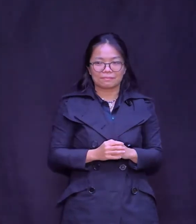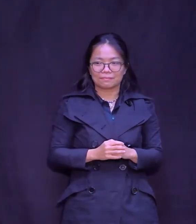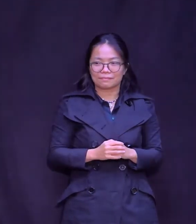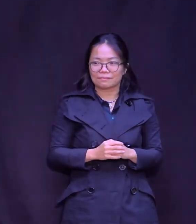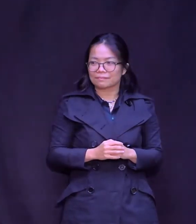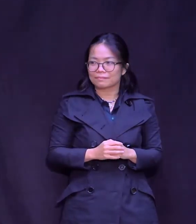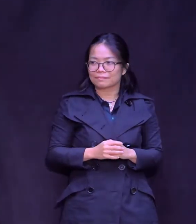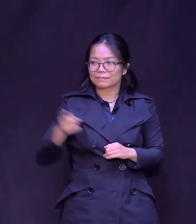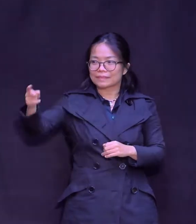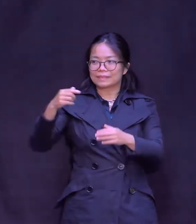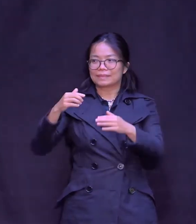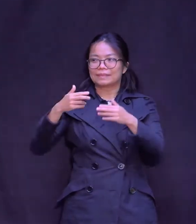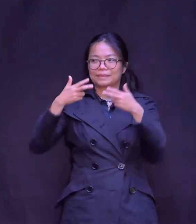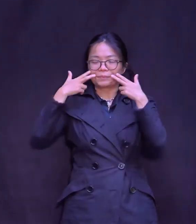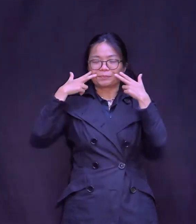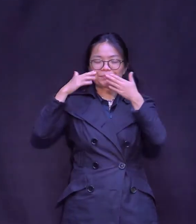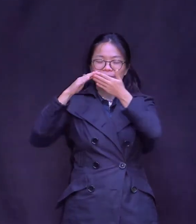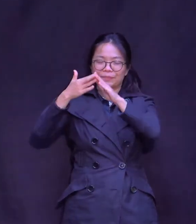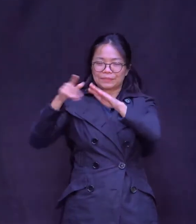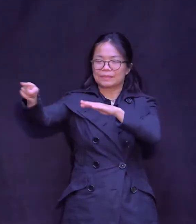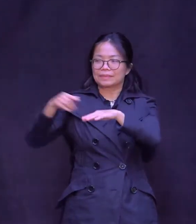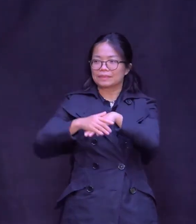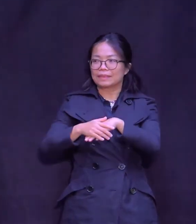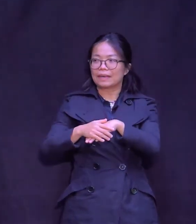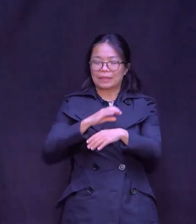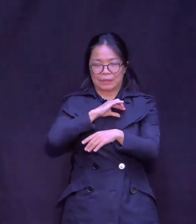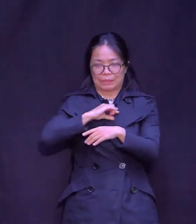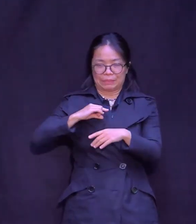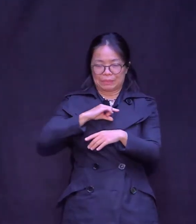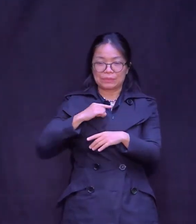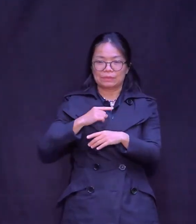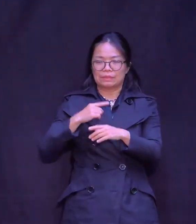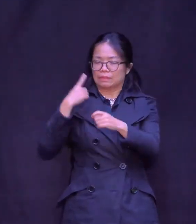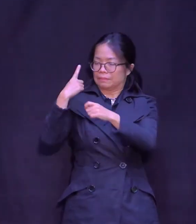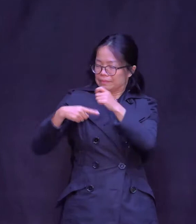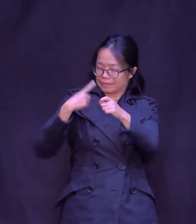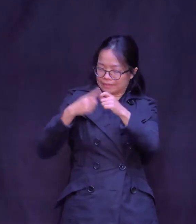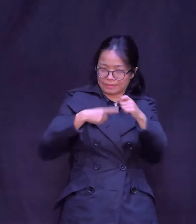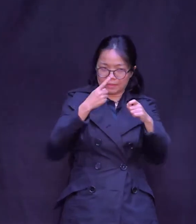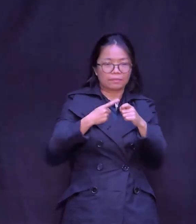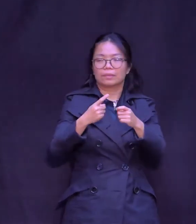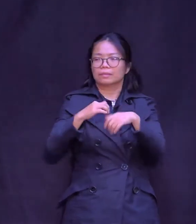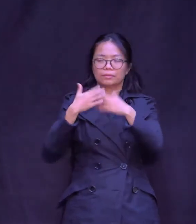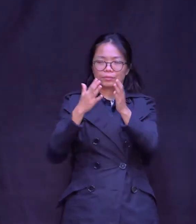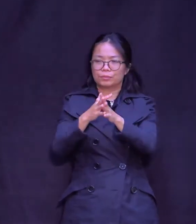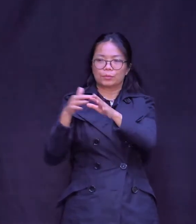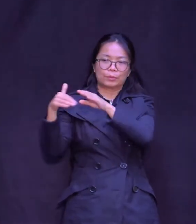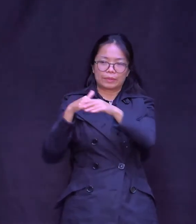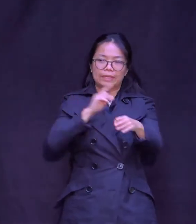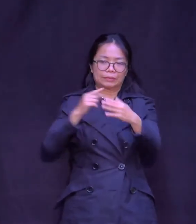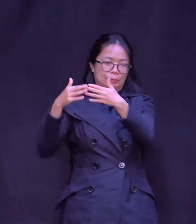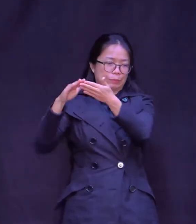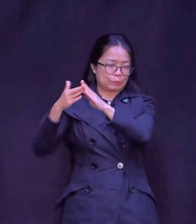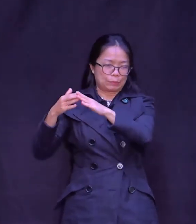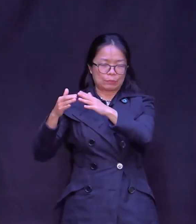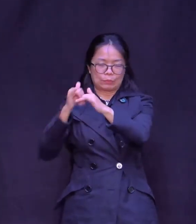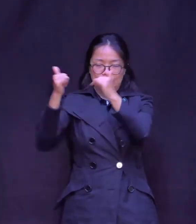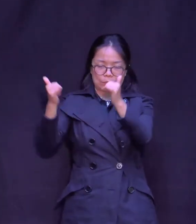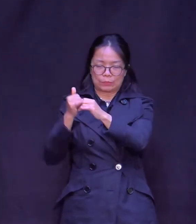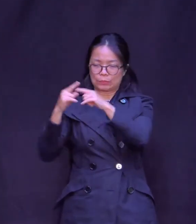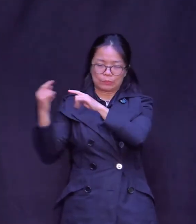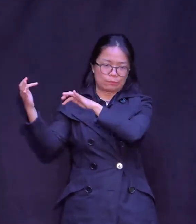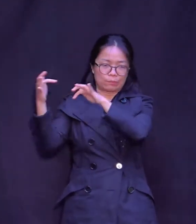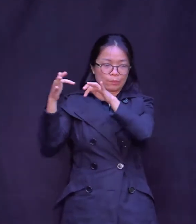沙袜子部落新进麻药牧师，一年一度总是带着他们的团体来到这